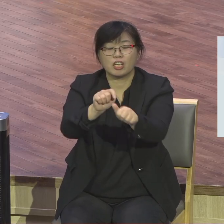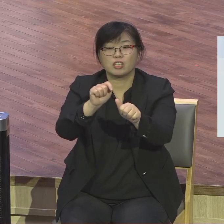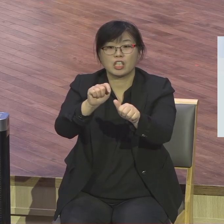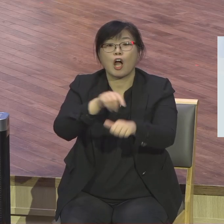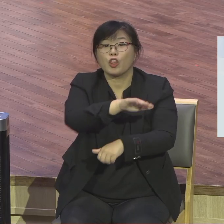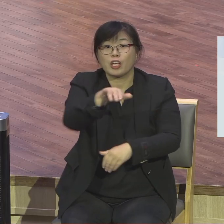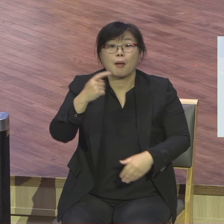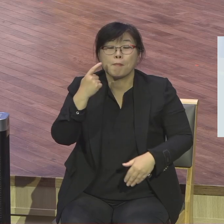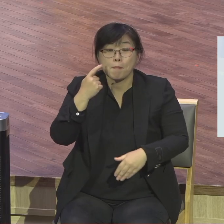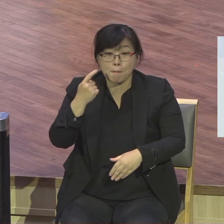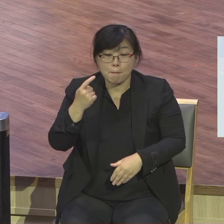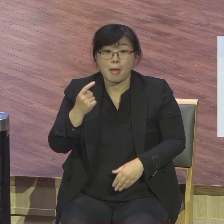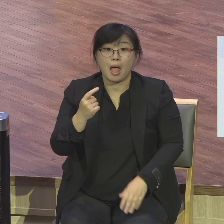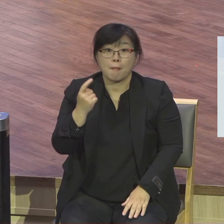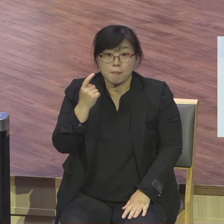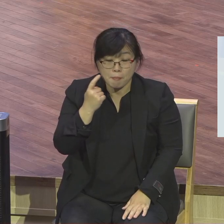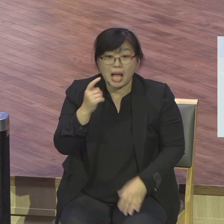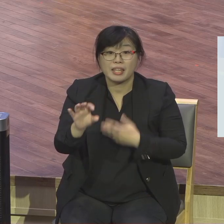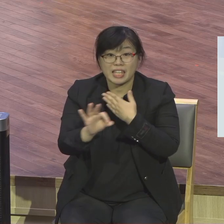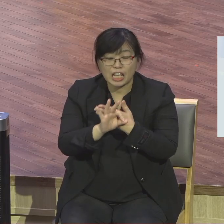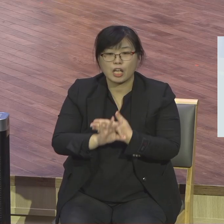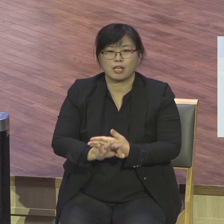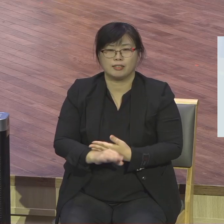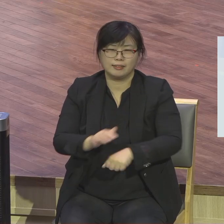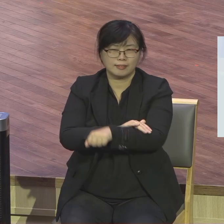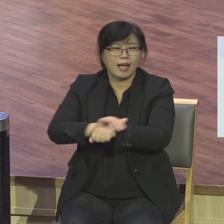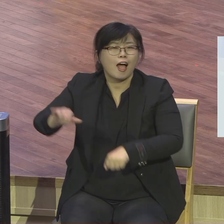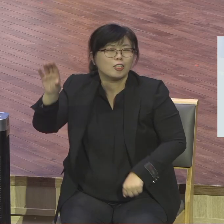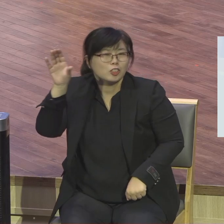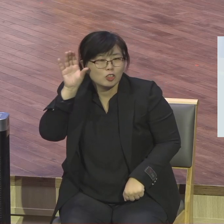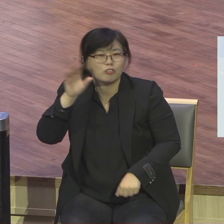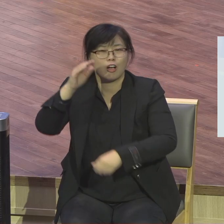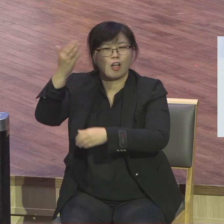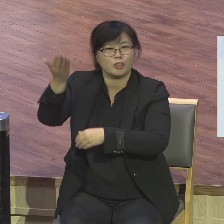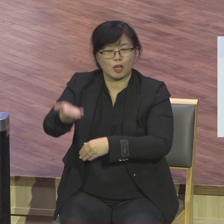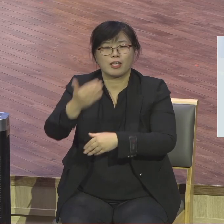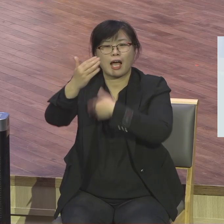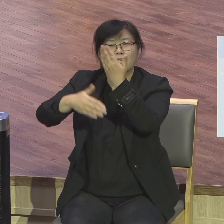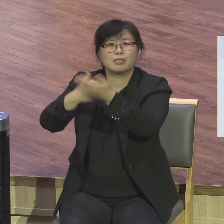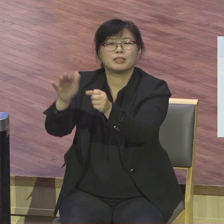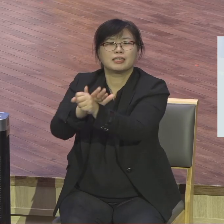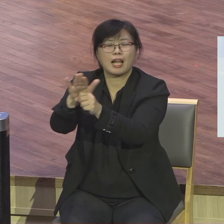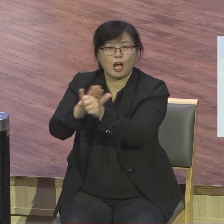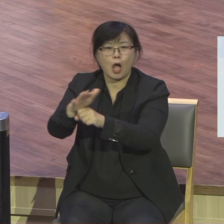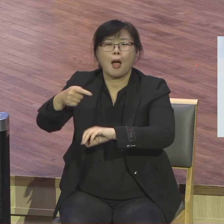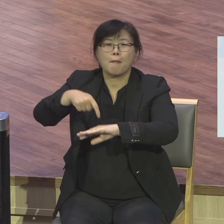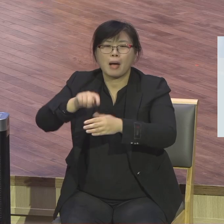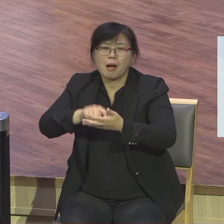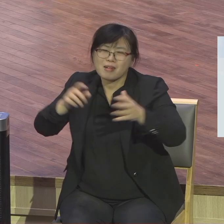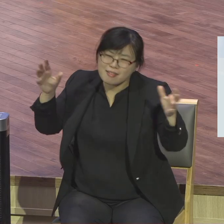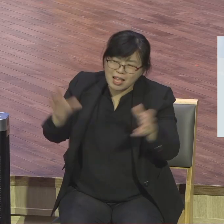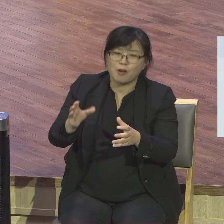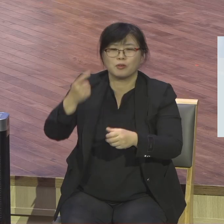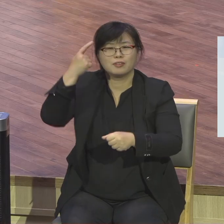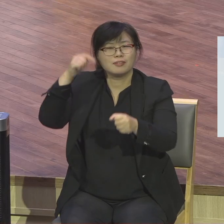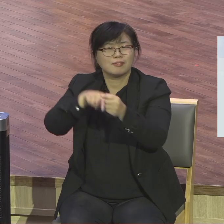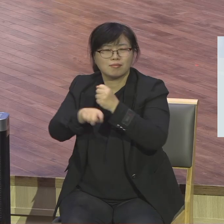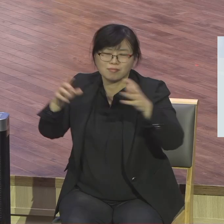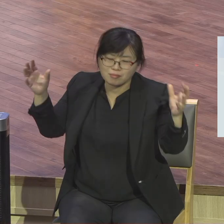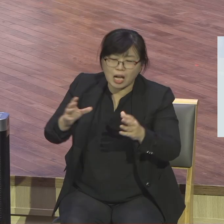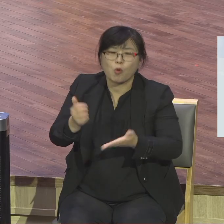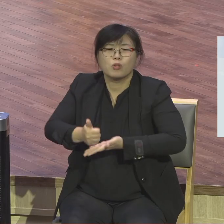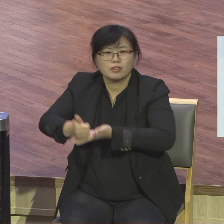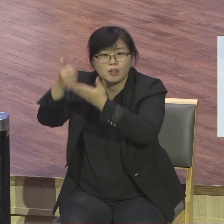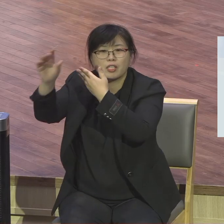명령을 너희가 만일 청종하고 너희의 하나님 여호와를 사랑하여 마음을 다하고 뜻을 다하여